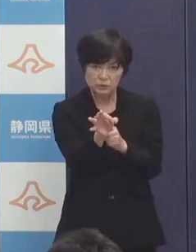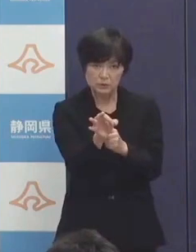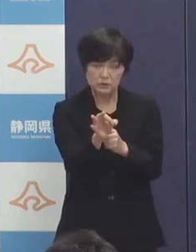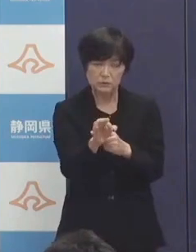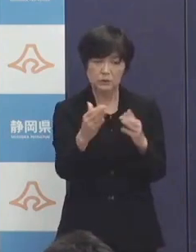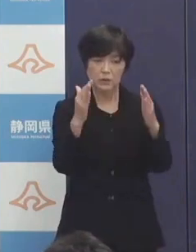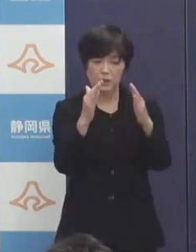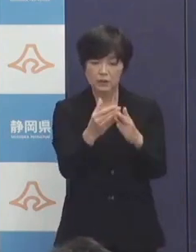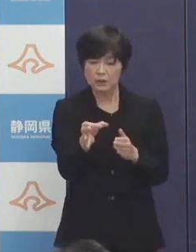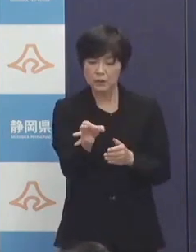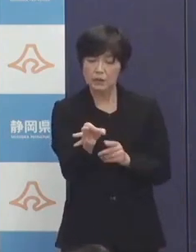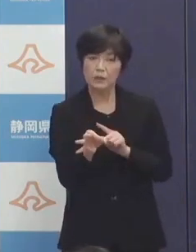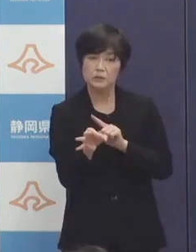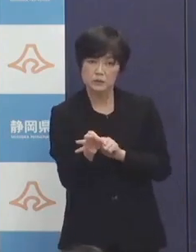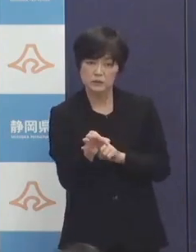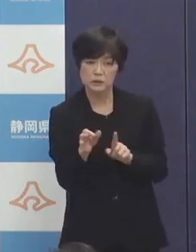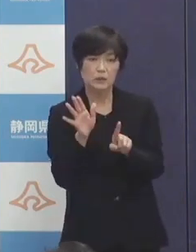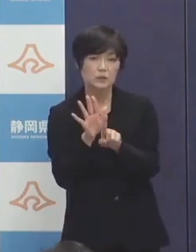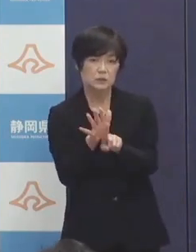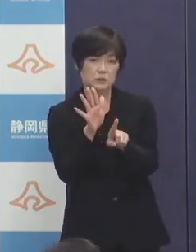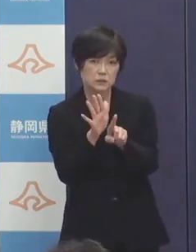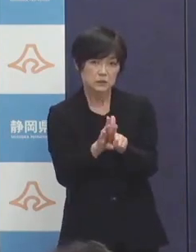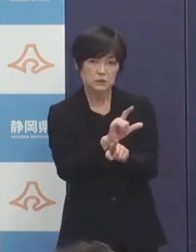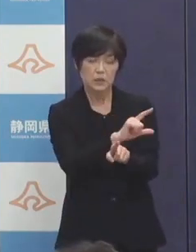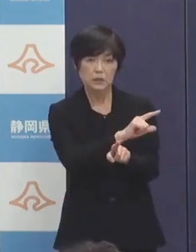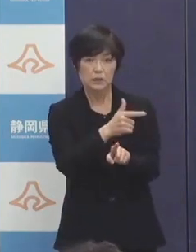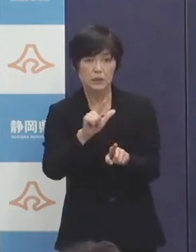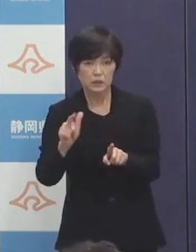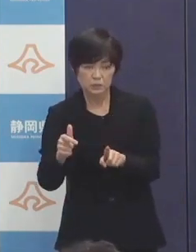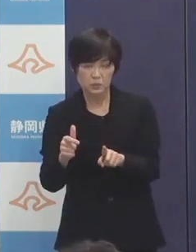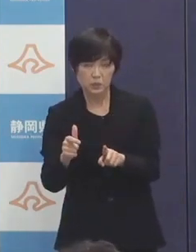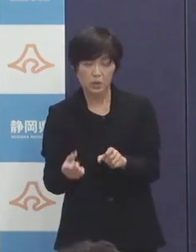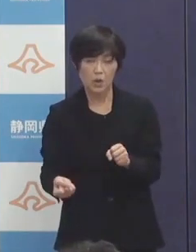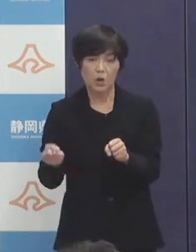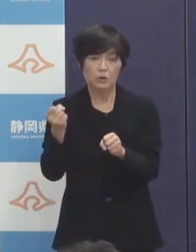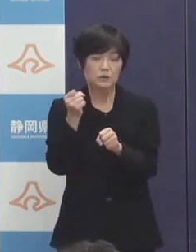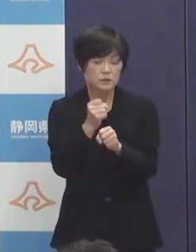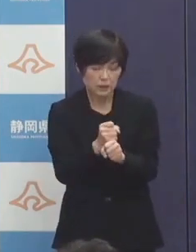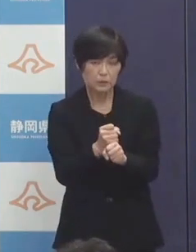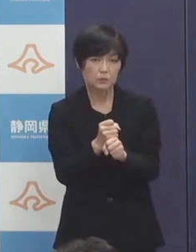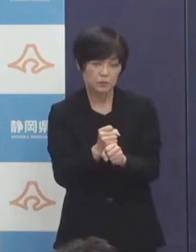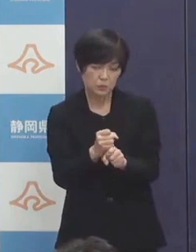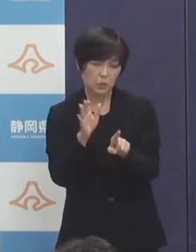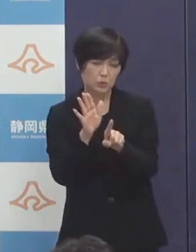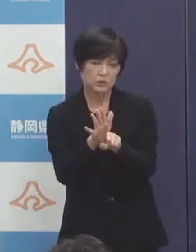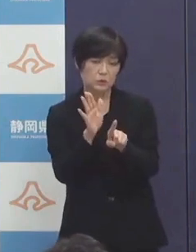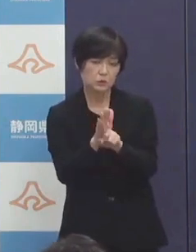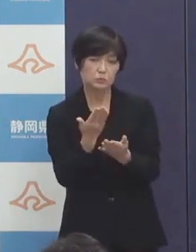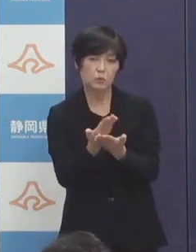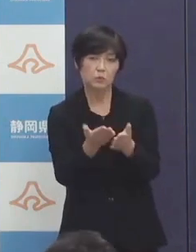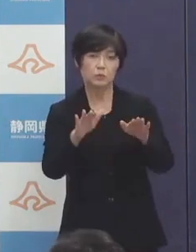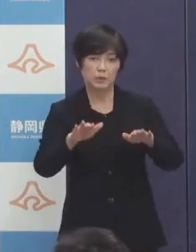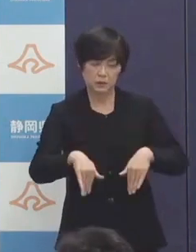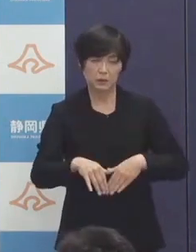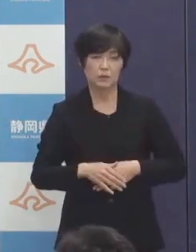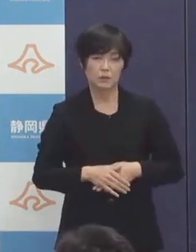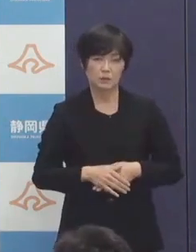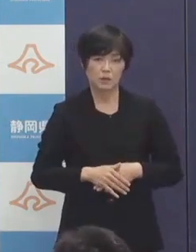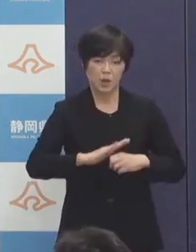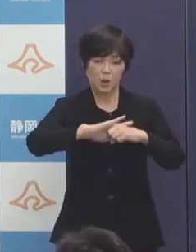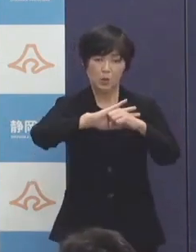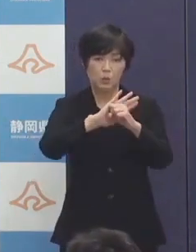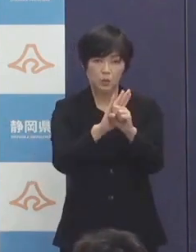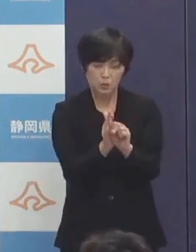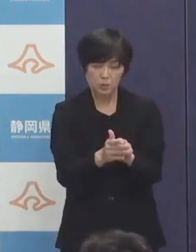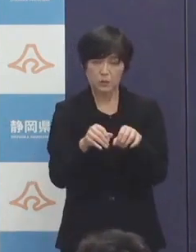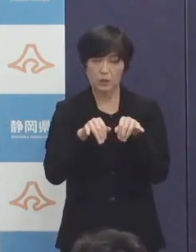の再度の支給策を、支給等も求めました。県としましては、新型コロナウイルス